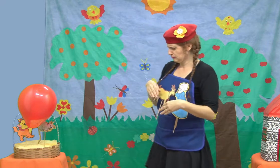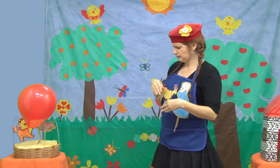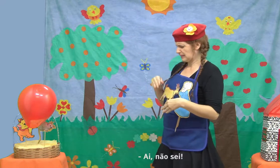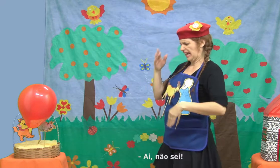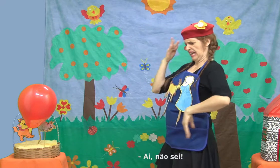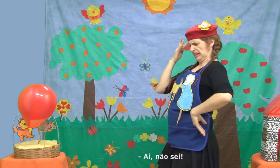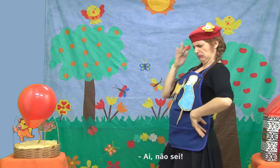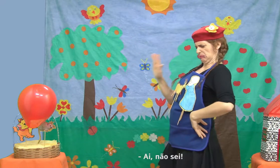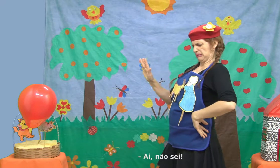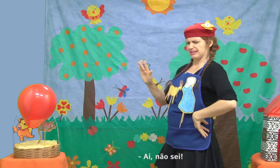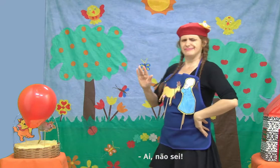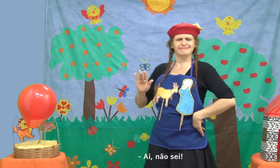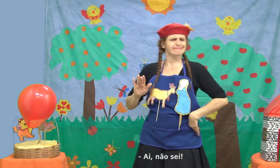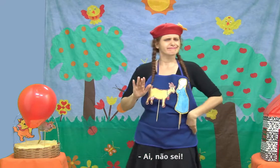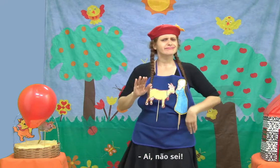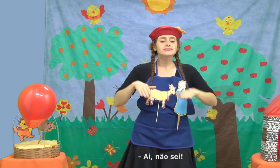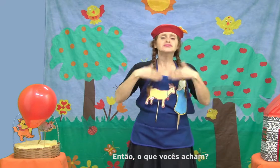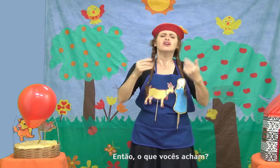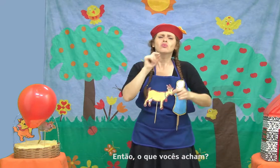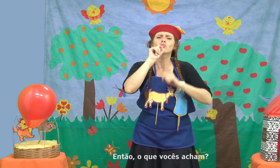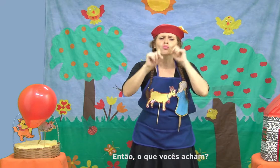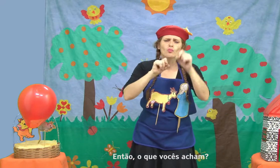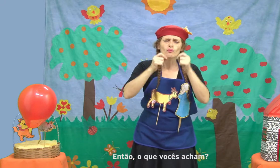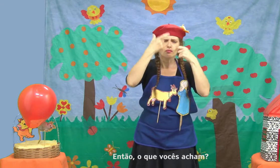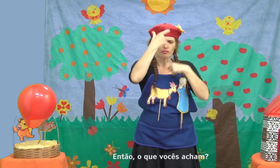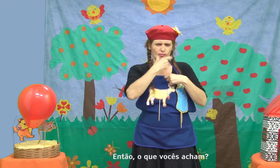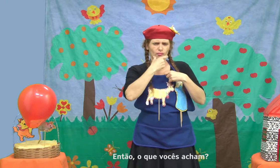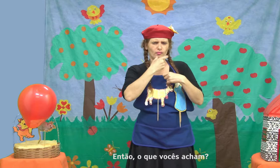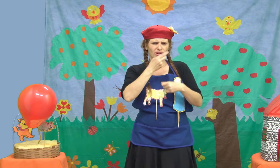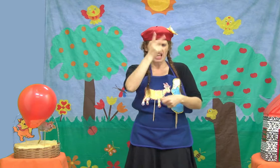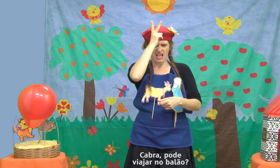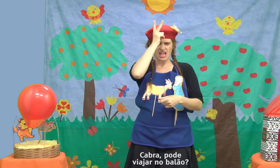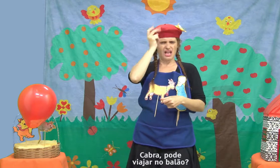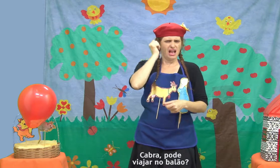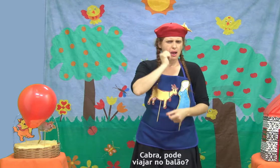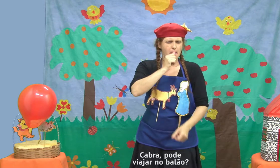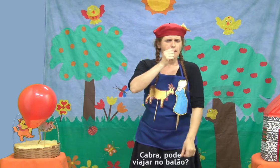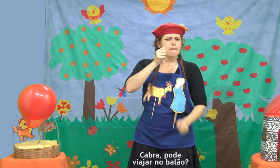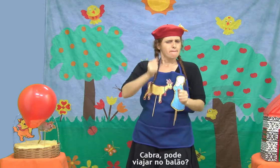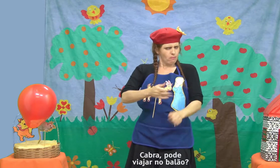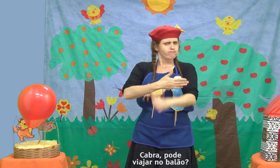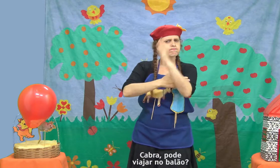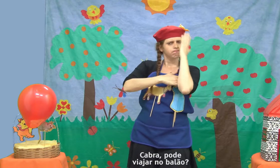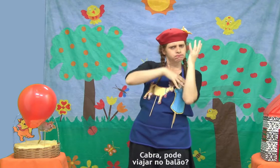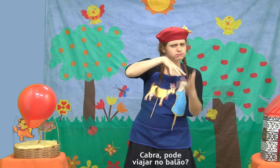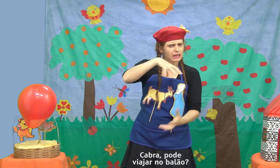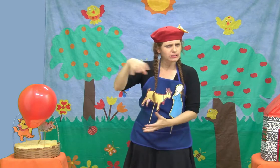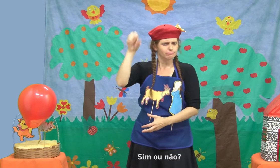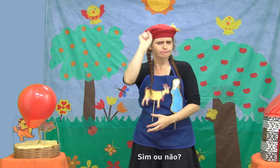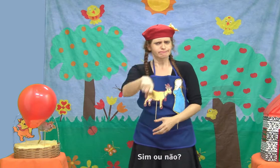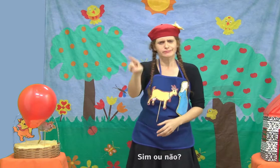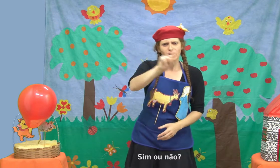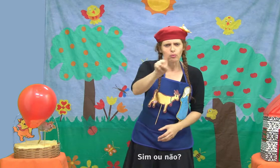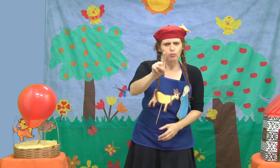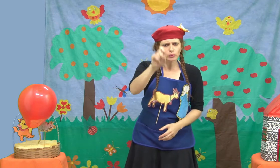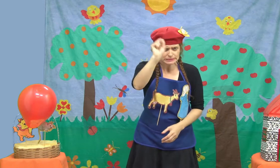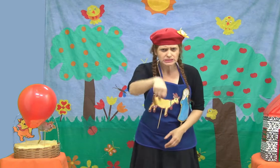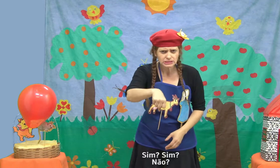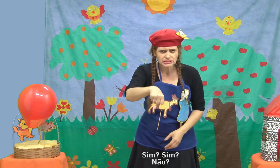ai não sei então o que vocês acham cabra pode viajar no balão nacional sin